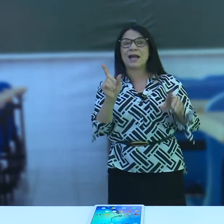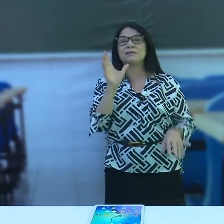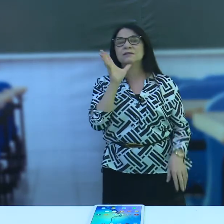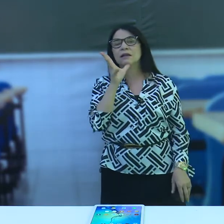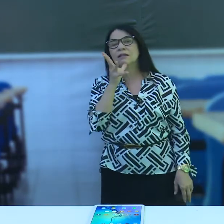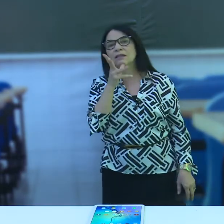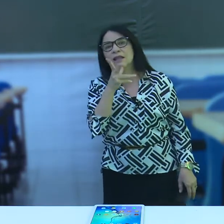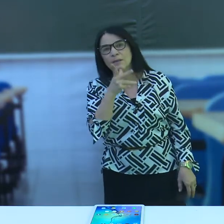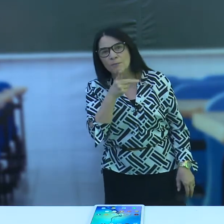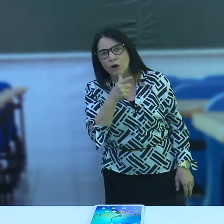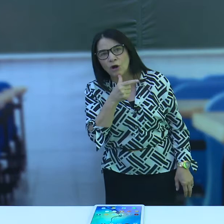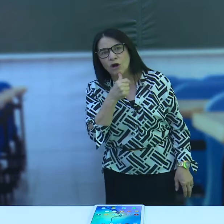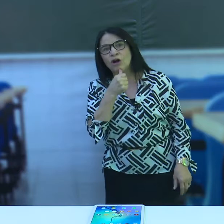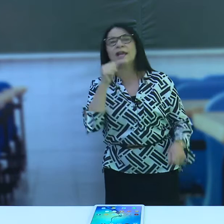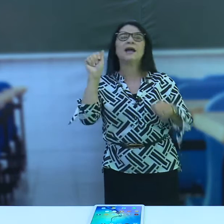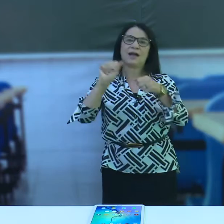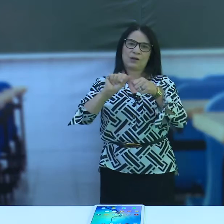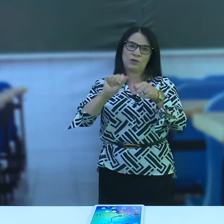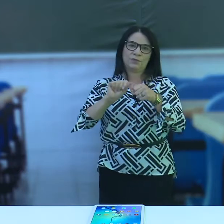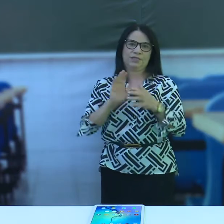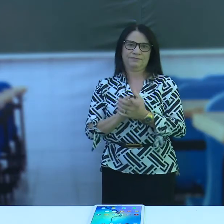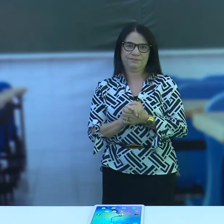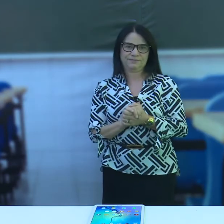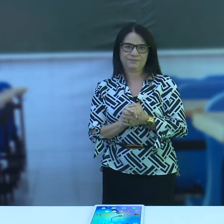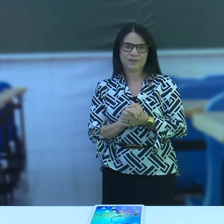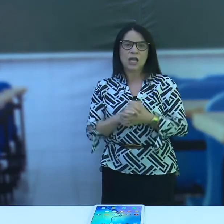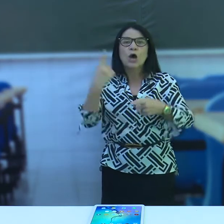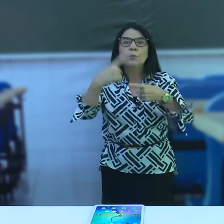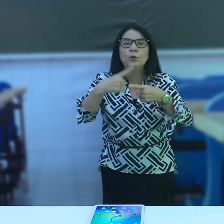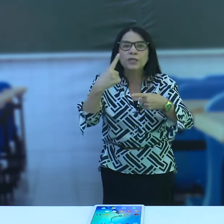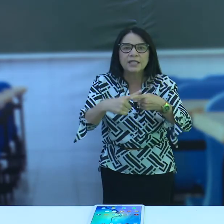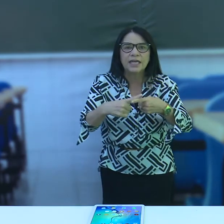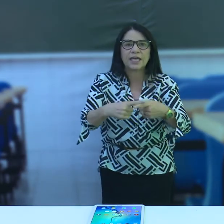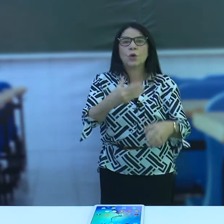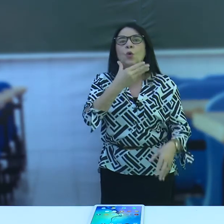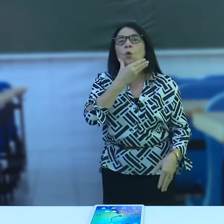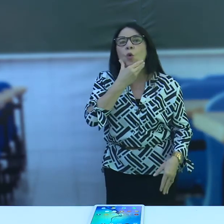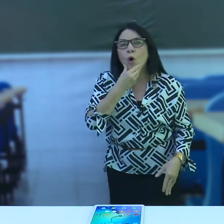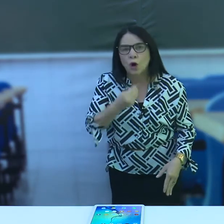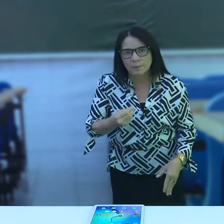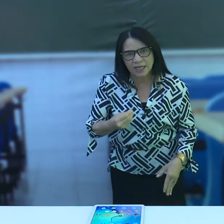mas demora a cumprir. Porque o homem